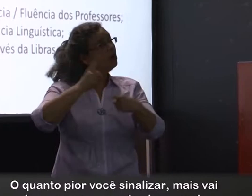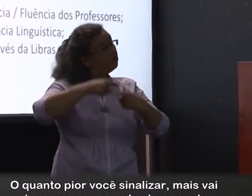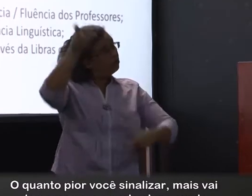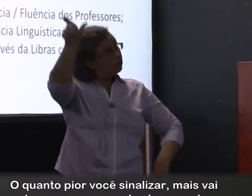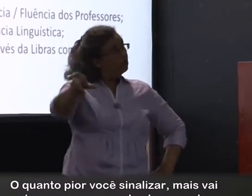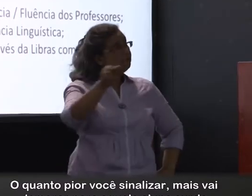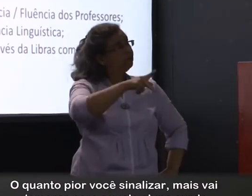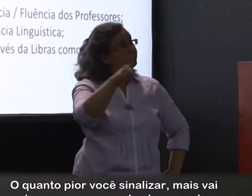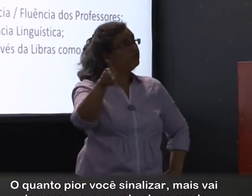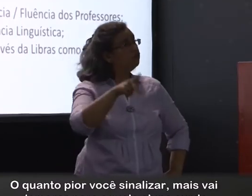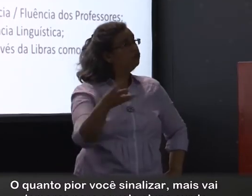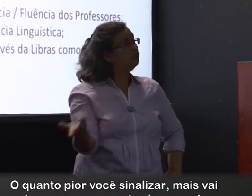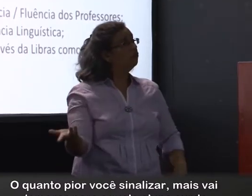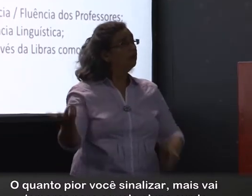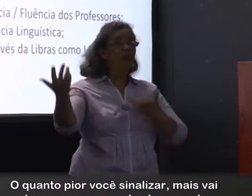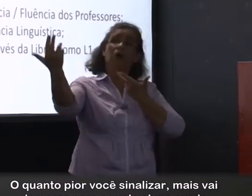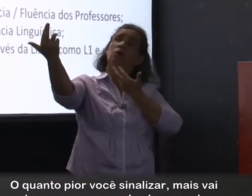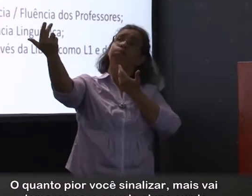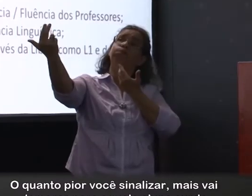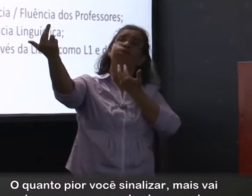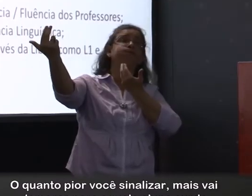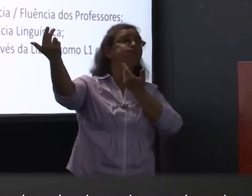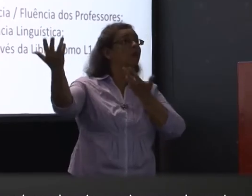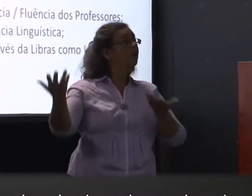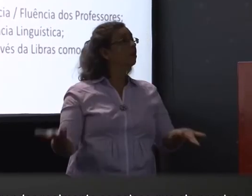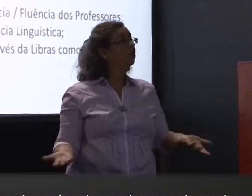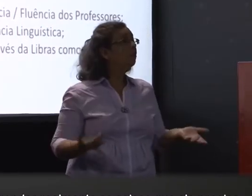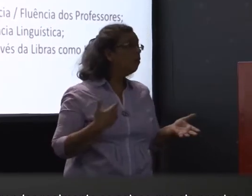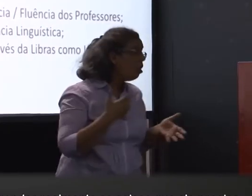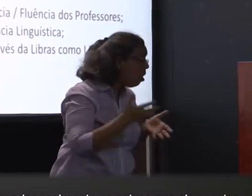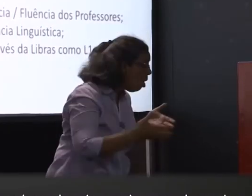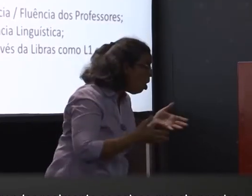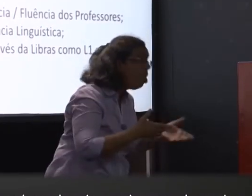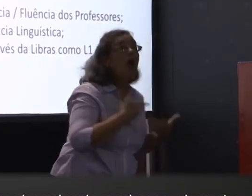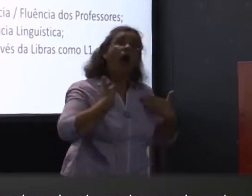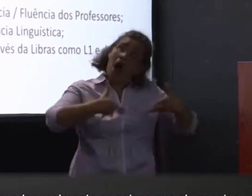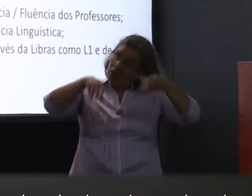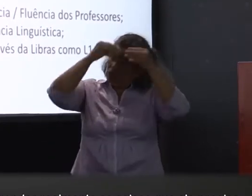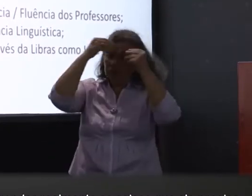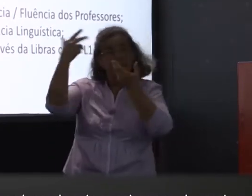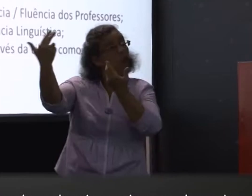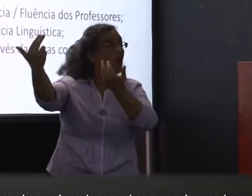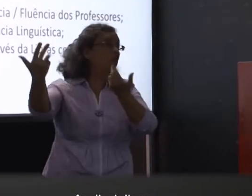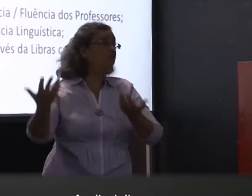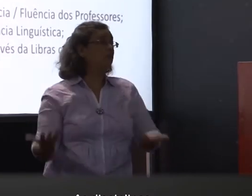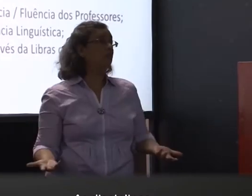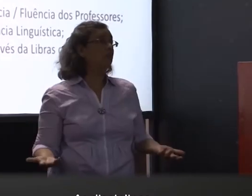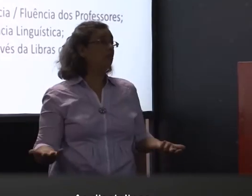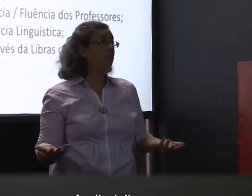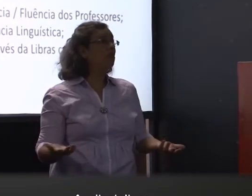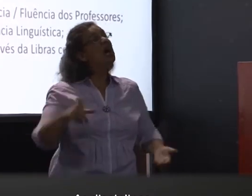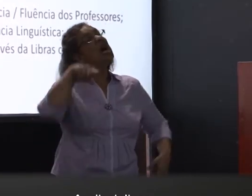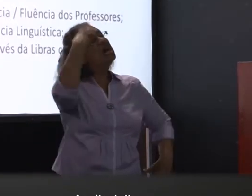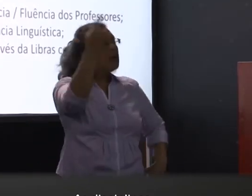você sinalizar, mais vai demorar para aquele aluno surdo aprender realmente as coisas que ele precisa, as